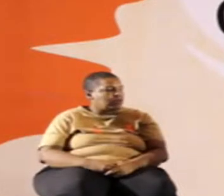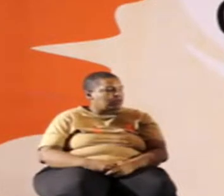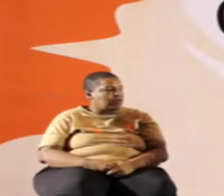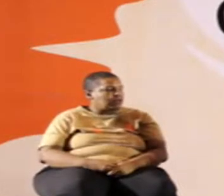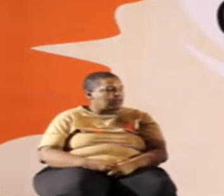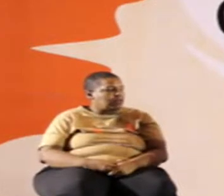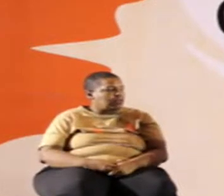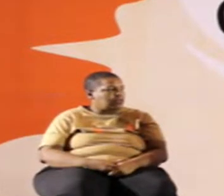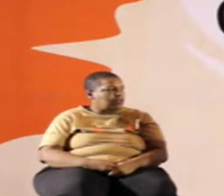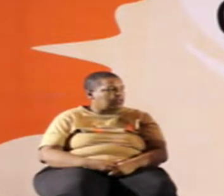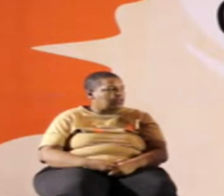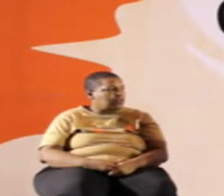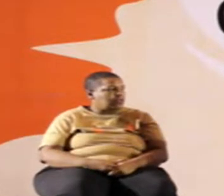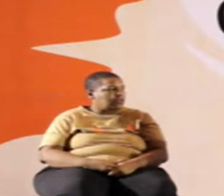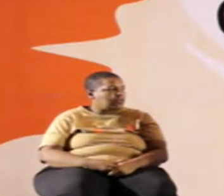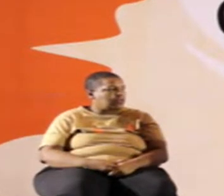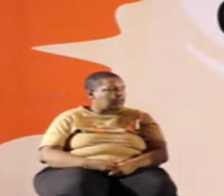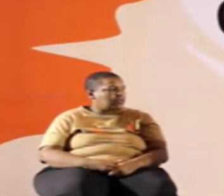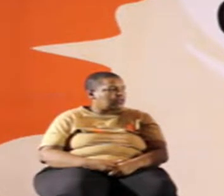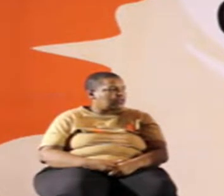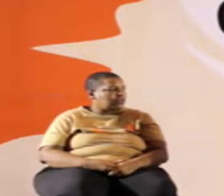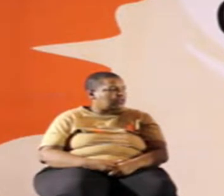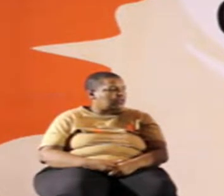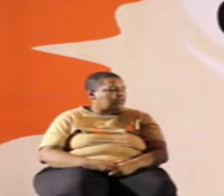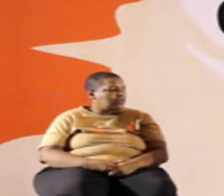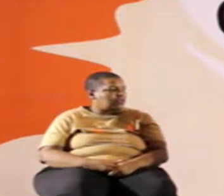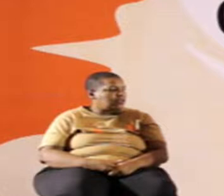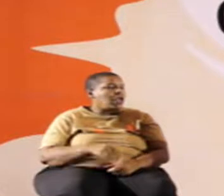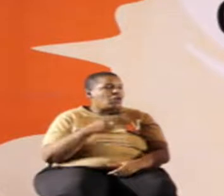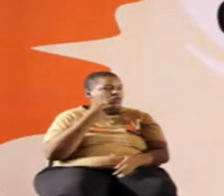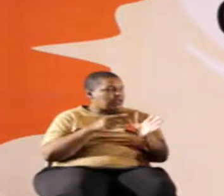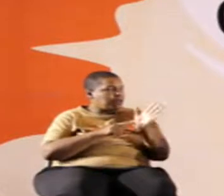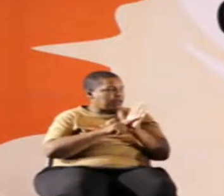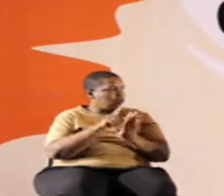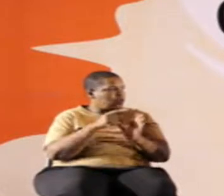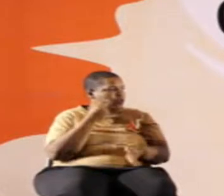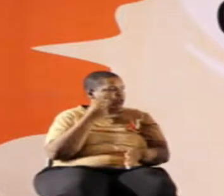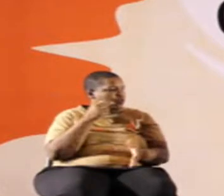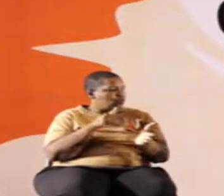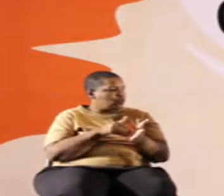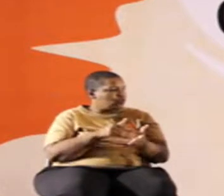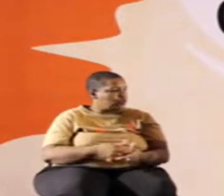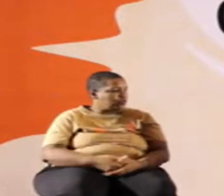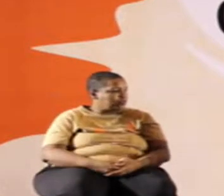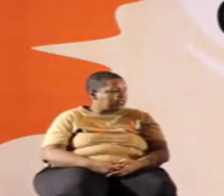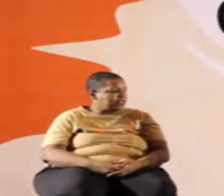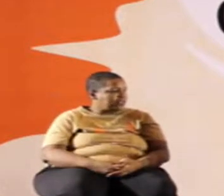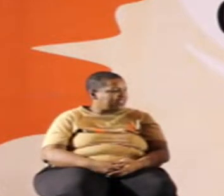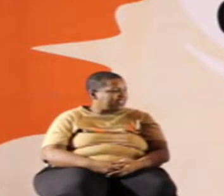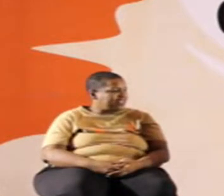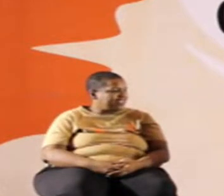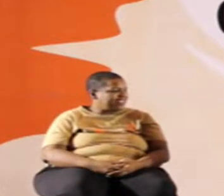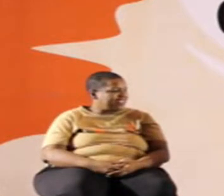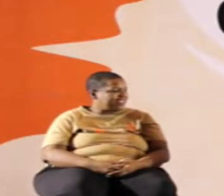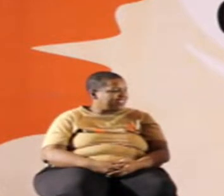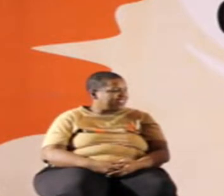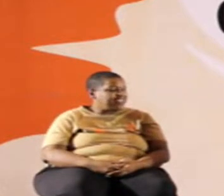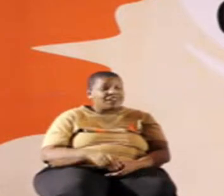Lara. Bom, eu vou fazer já a última também, que é aquela que eu